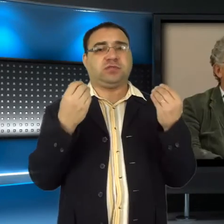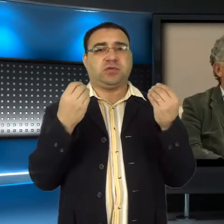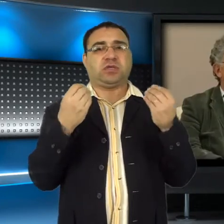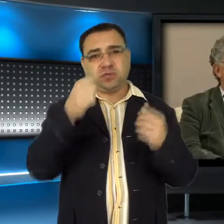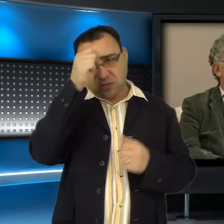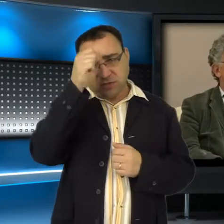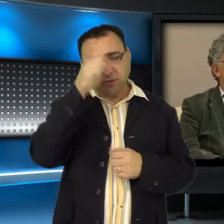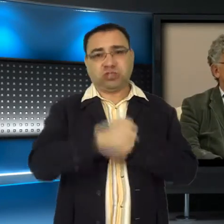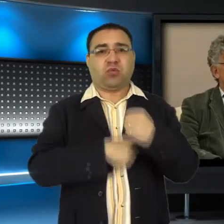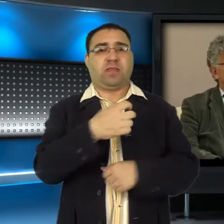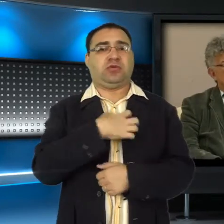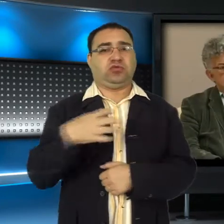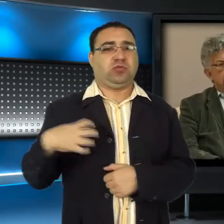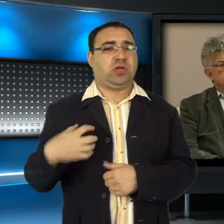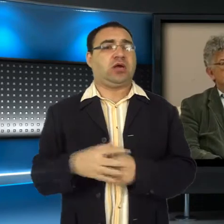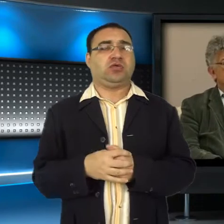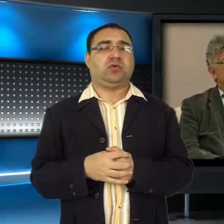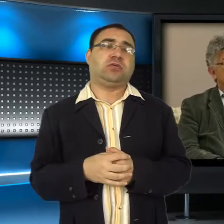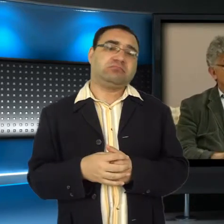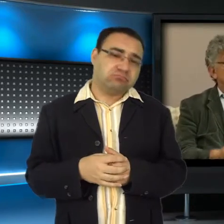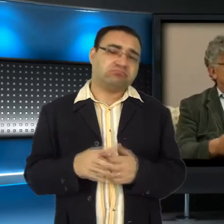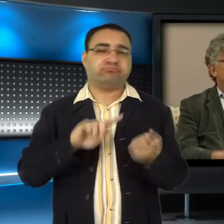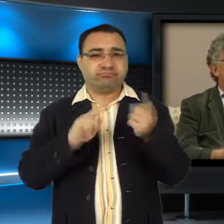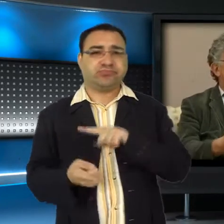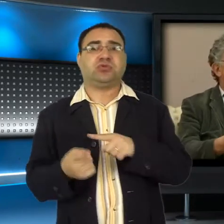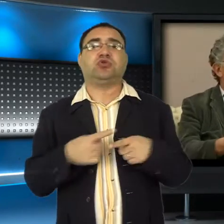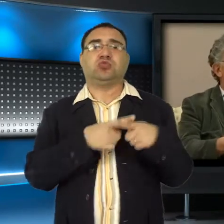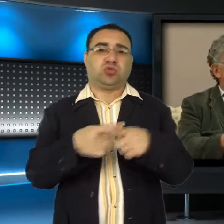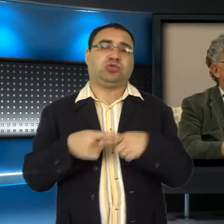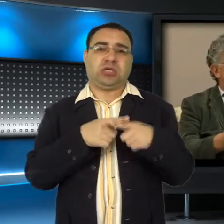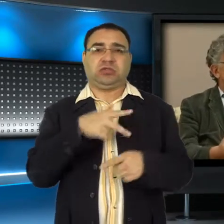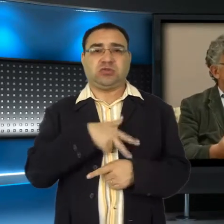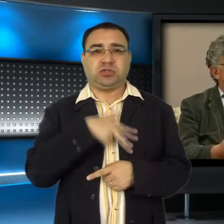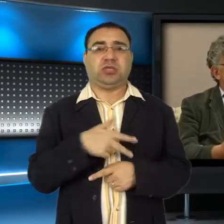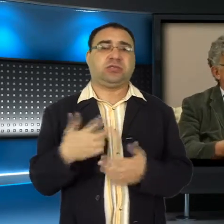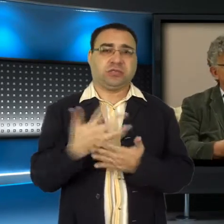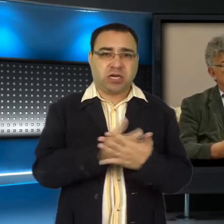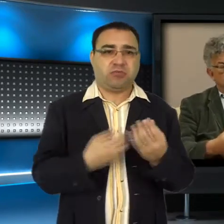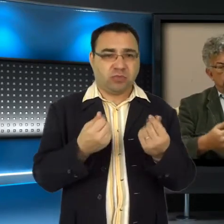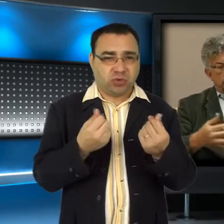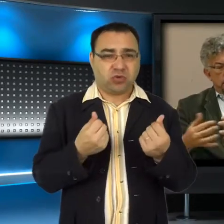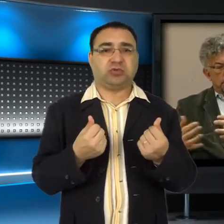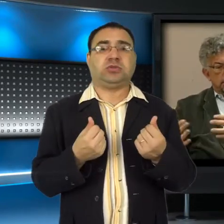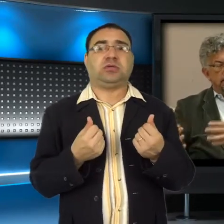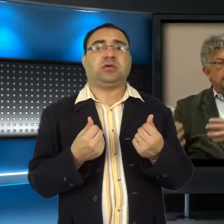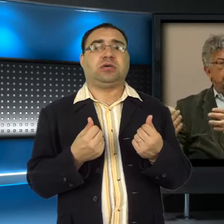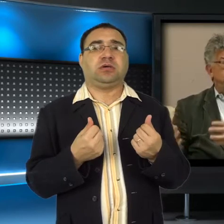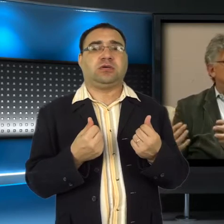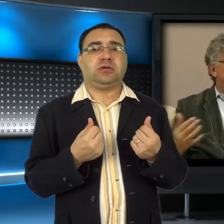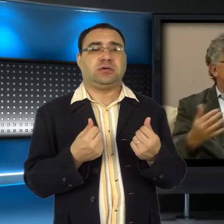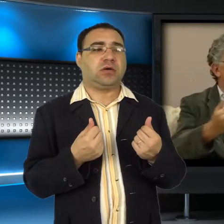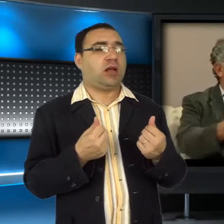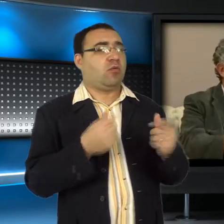nazywa działalność gospodarczą, a co ja bym nazwał po prostu działalnością, gdzie się coś zarabia, czy to pochodzą pieniądze z